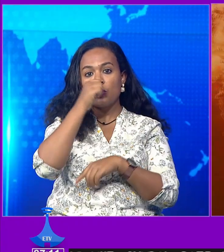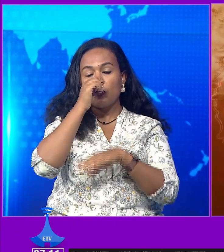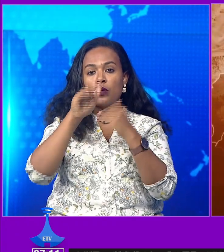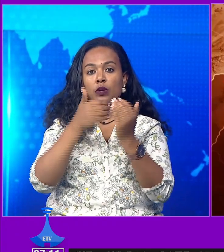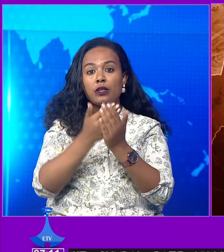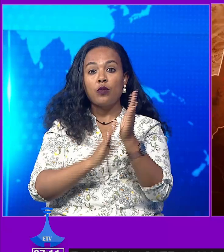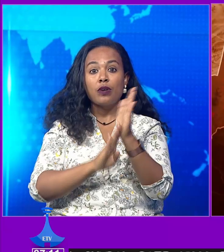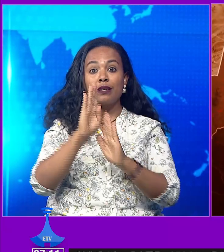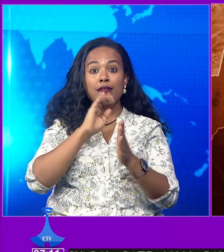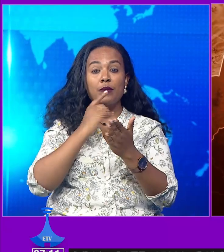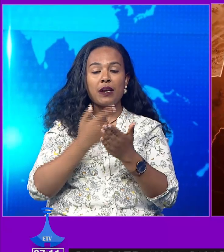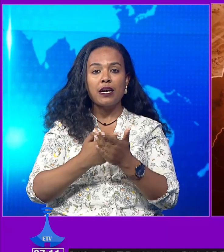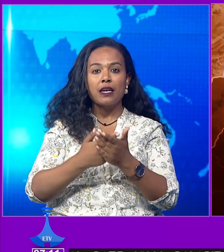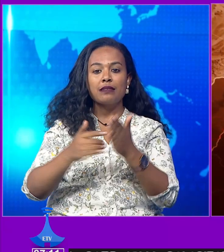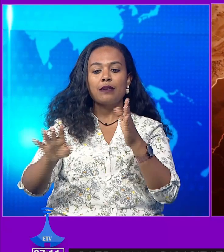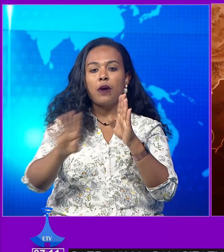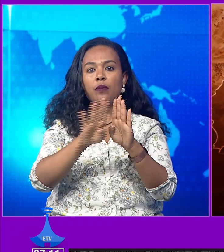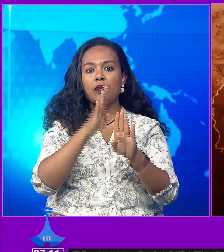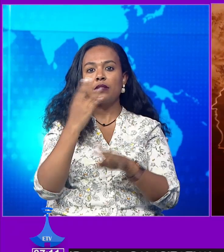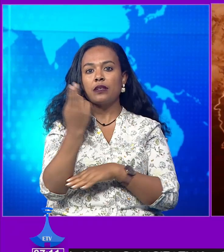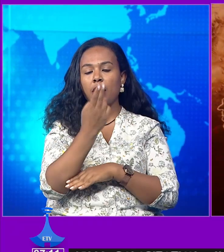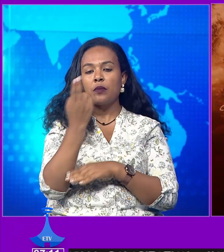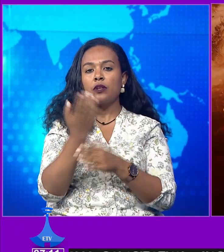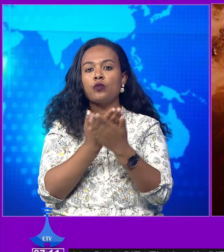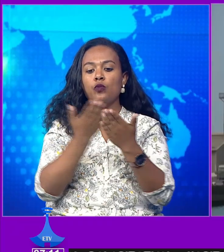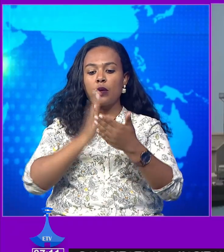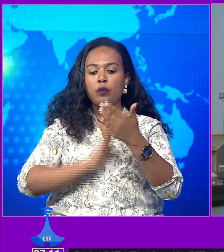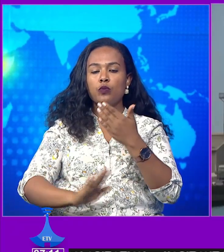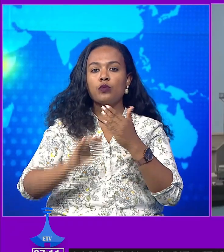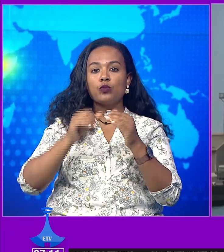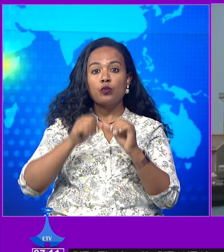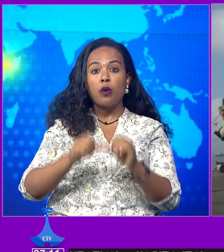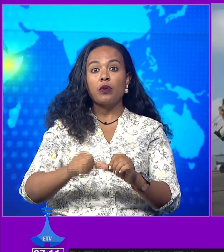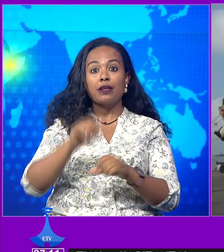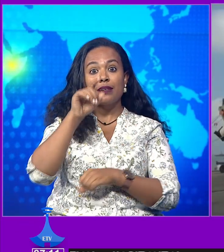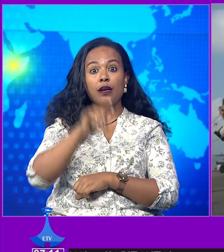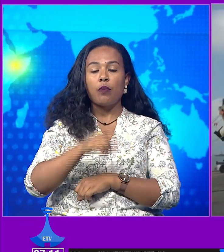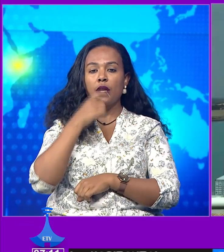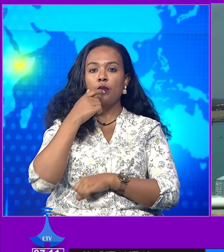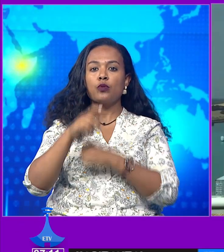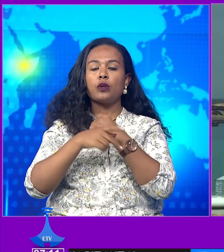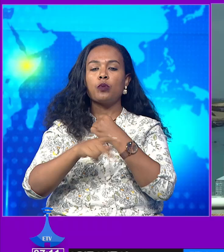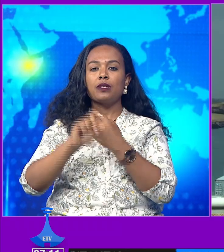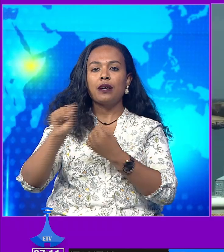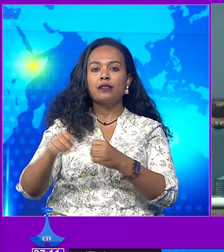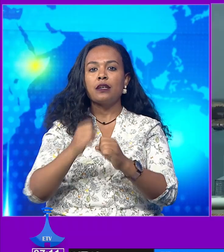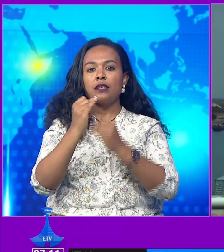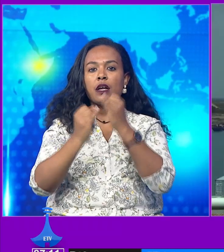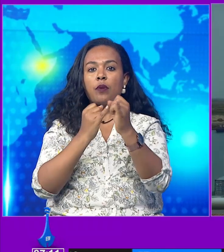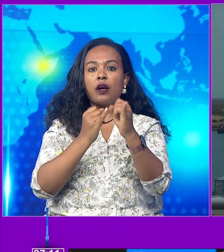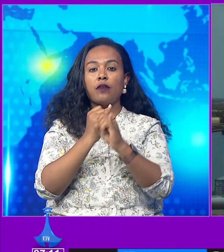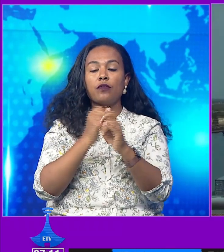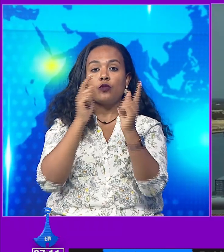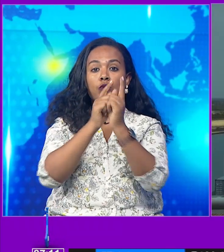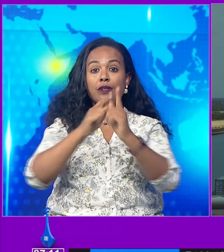እድገት ለማረጋገጥ የባህር በር ተጠቃሚነትን ጉዳይ በትውልድ ውስጥ ማስረጽ ይገባል የሚሉት የፖለቲካ ሳይንስና ዓለም አቀፍ ግንኙነት